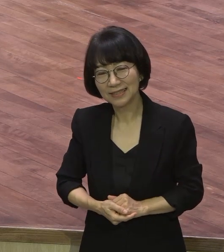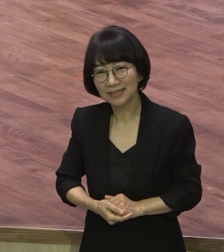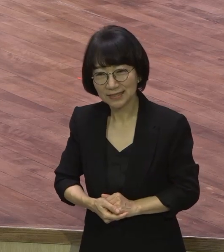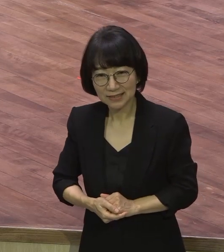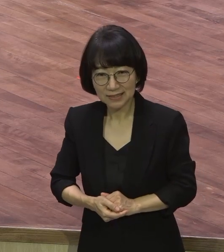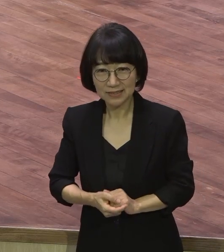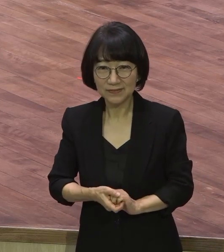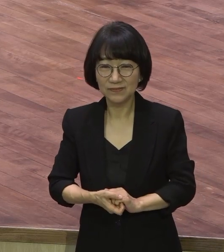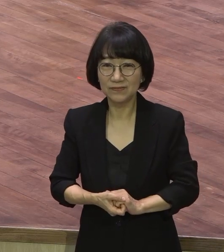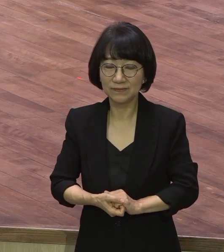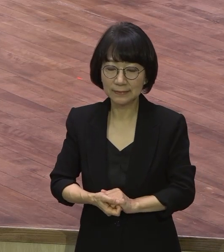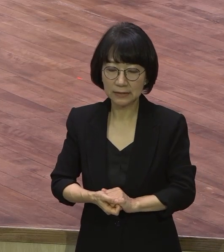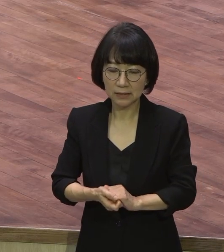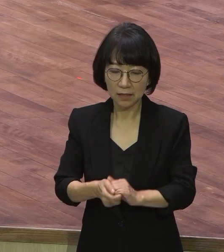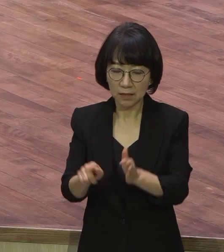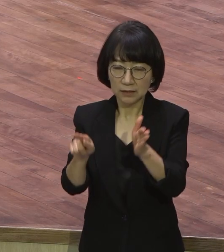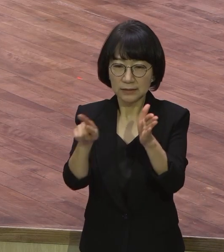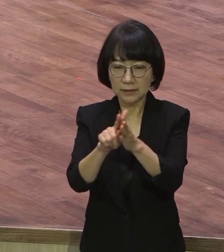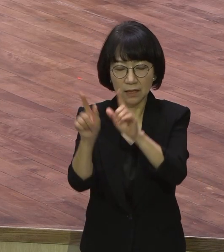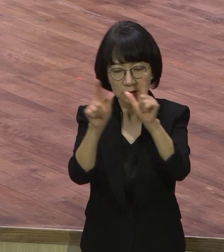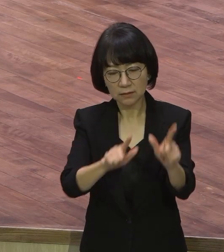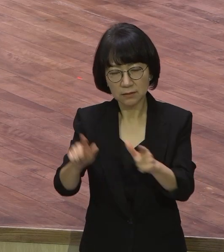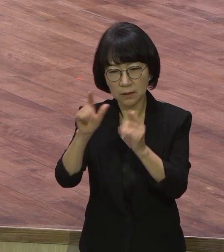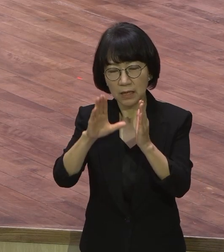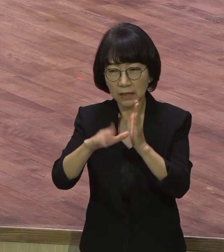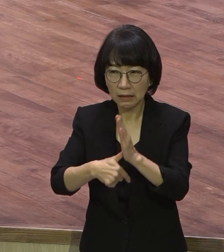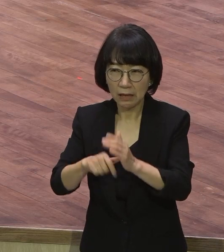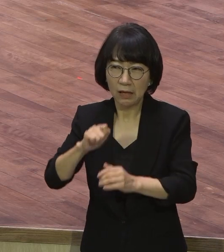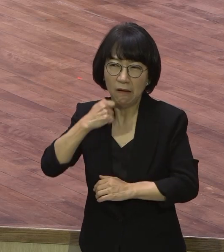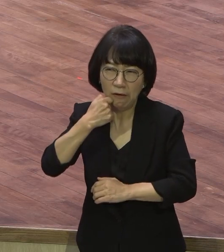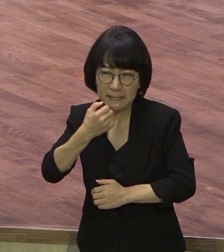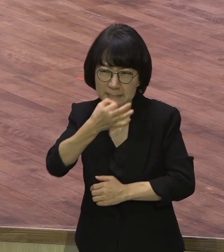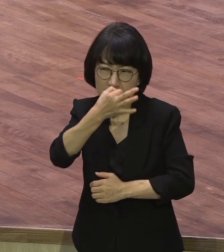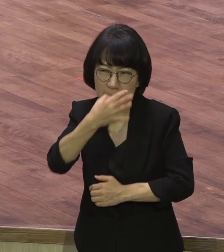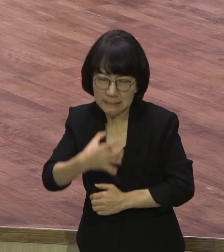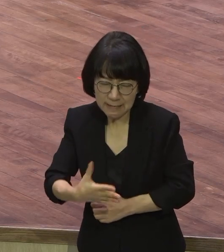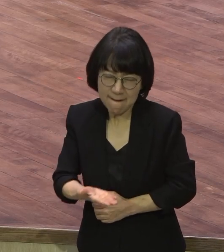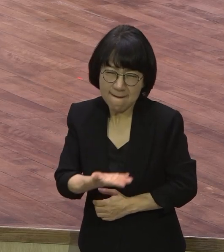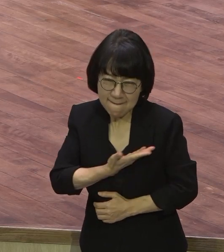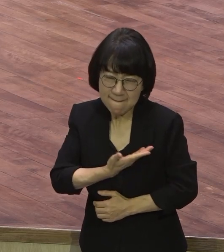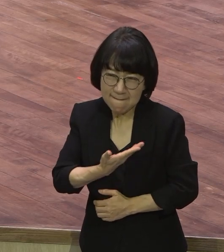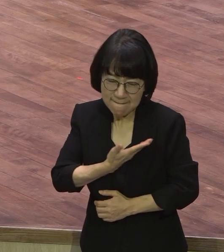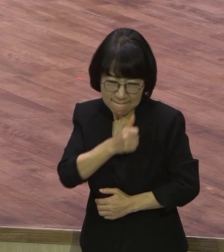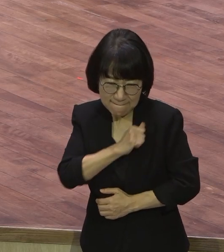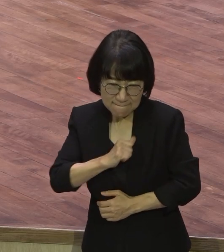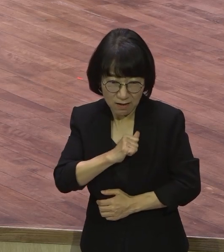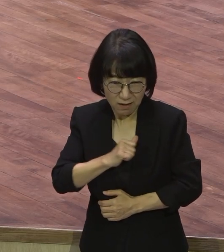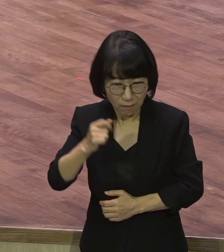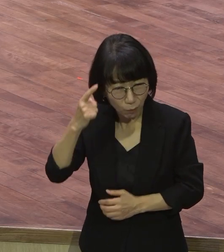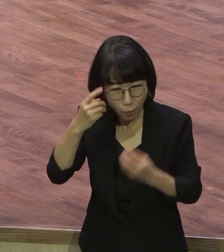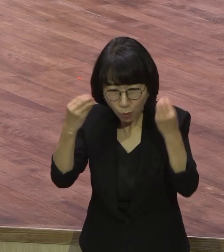그래서 신앙을 사는 것이 너무 어렵고 힘든 것처럼 생각합니다.